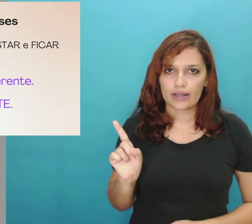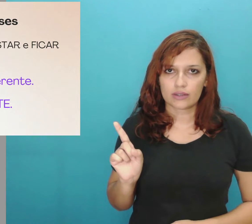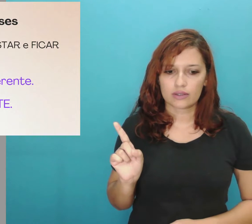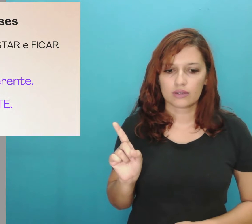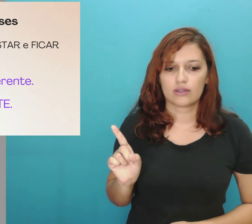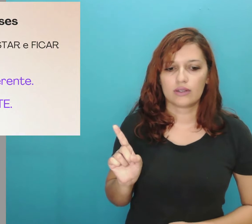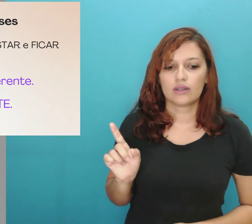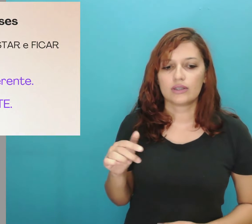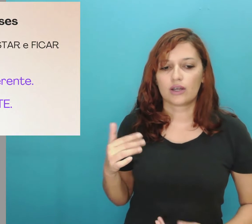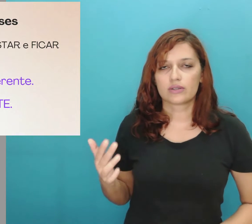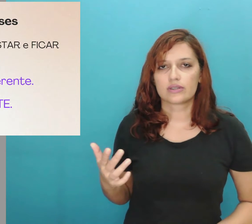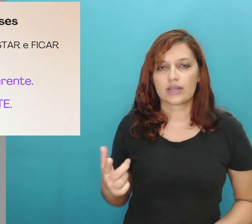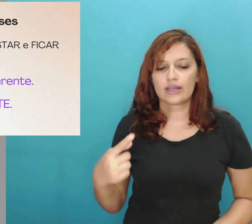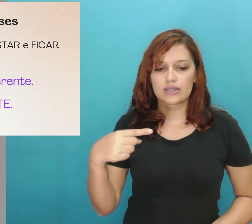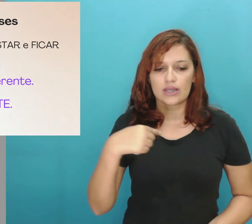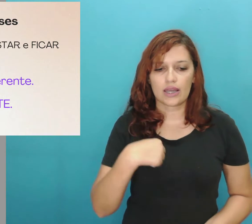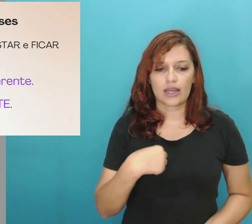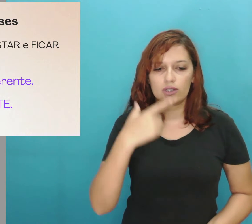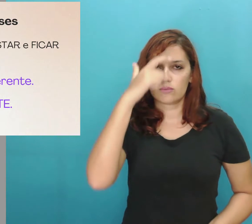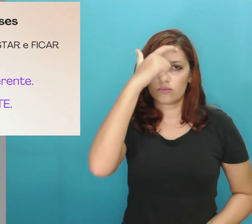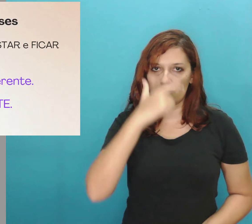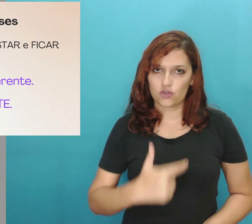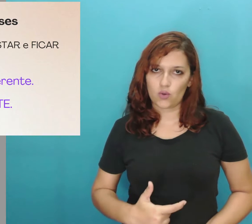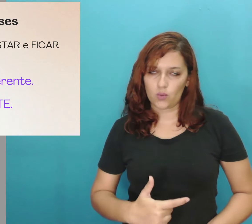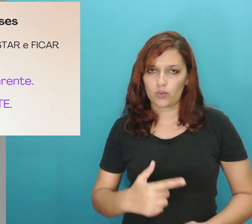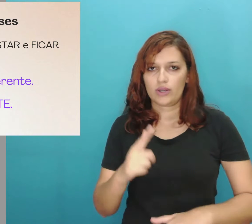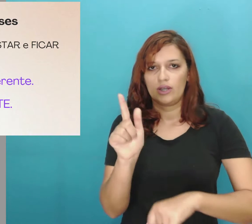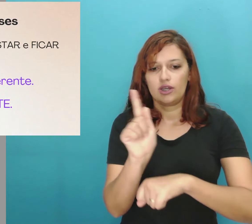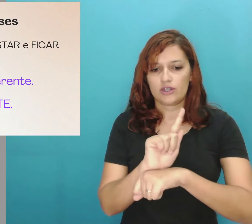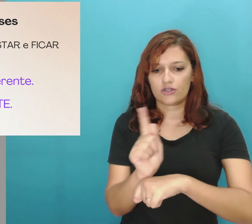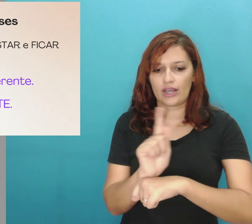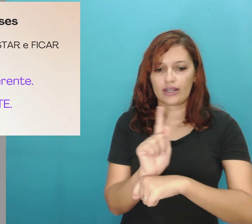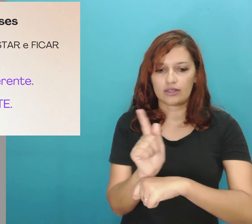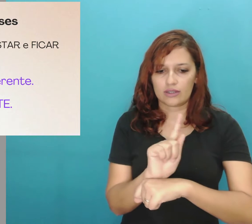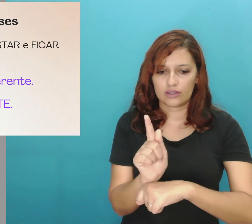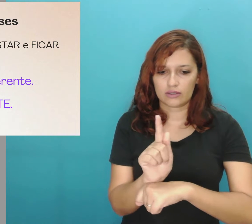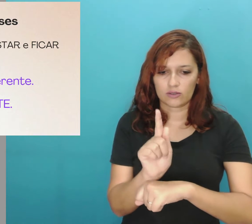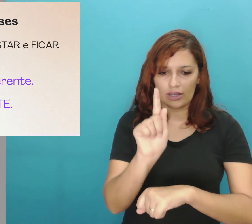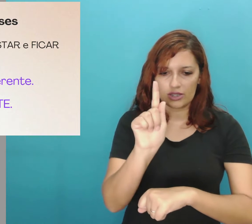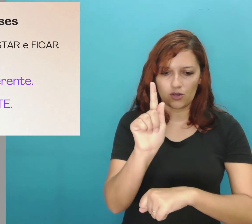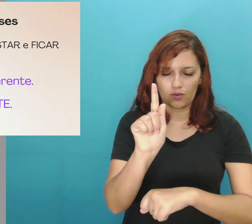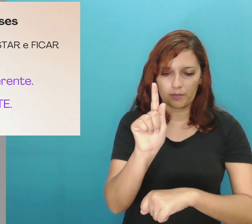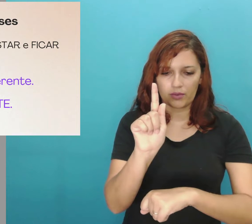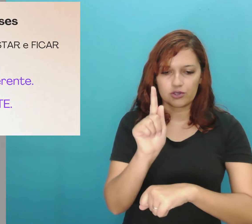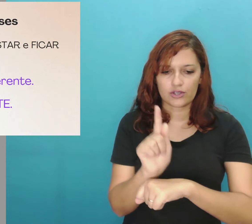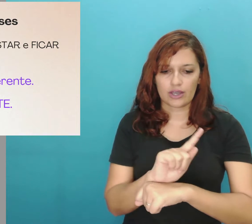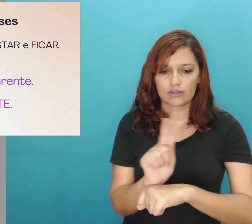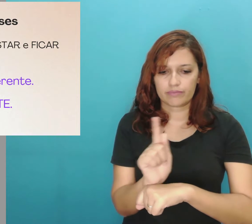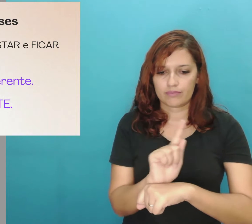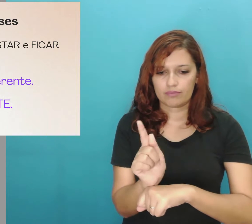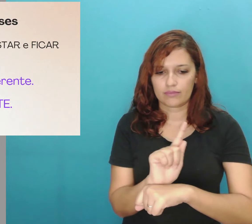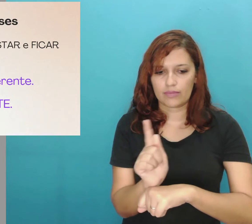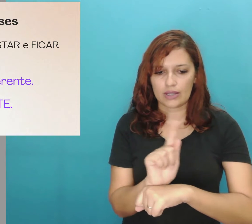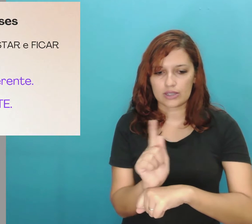gerente. Então, seria assim, eu sou gerente. Assim, ó, mão em G, balançando.